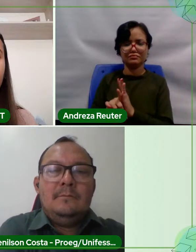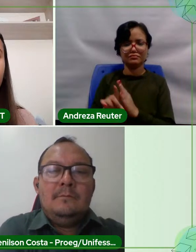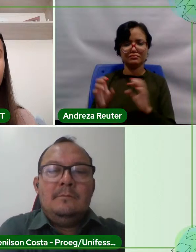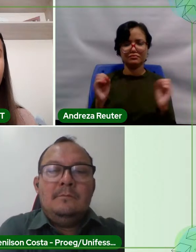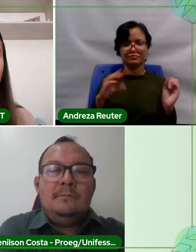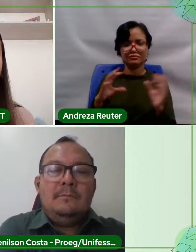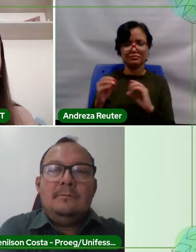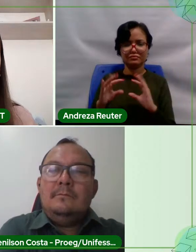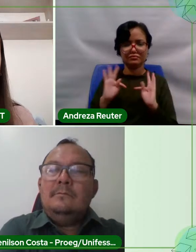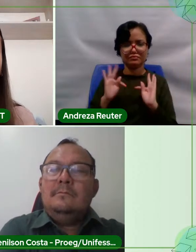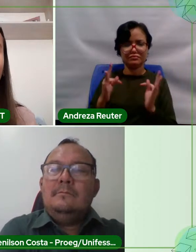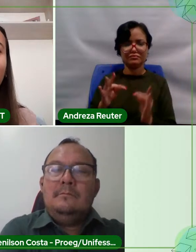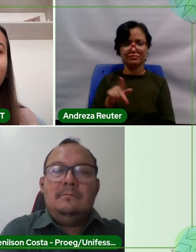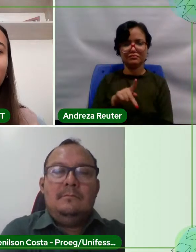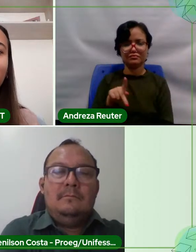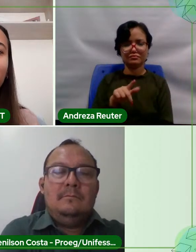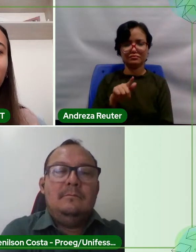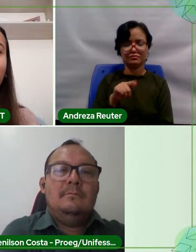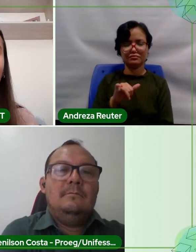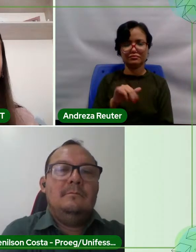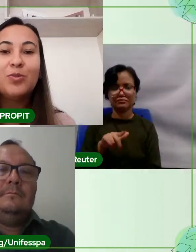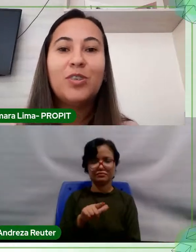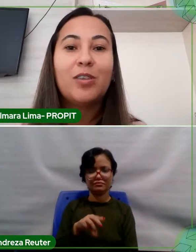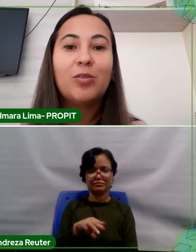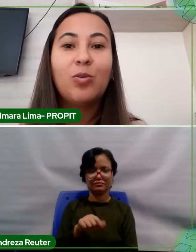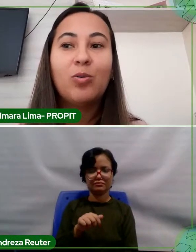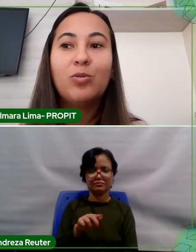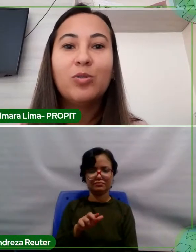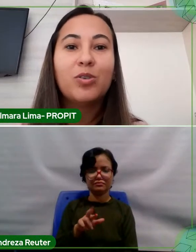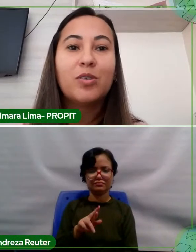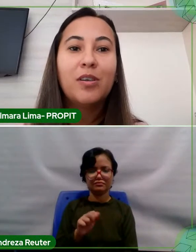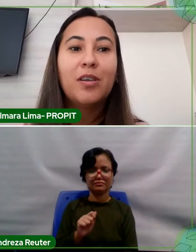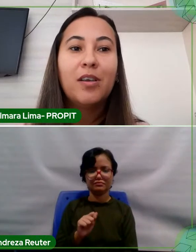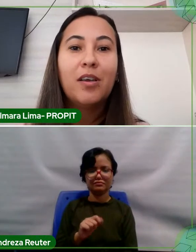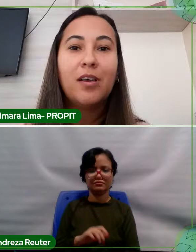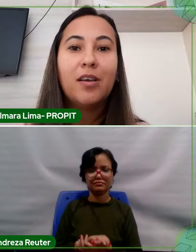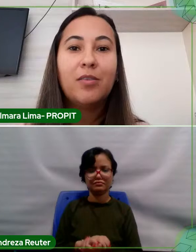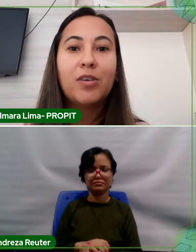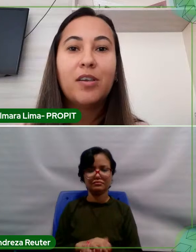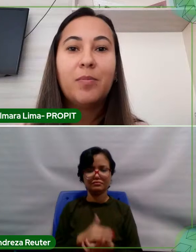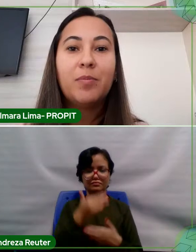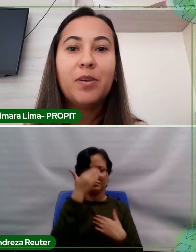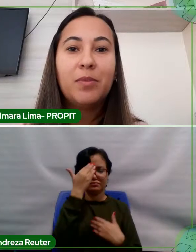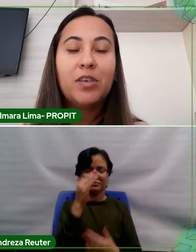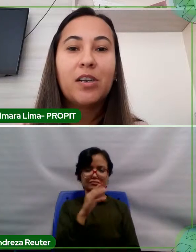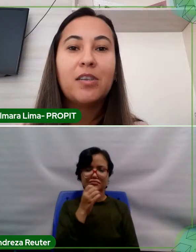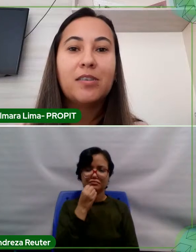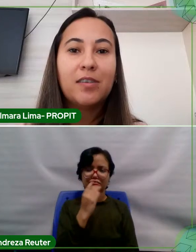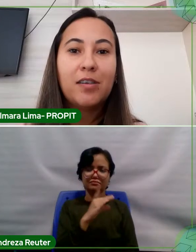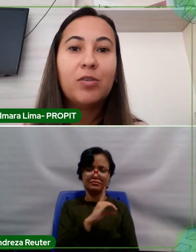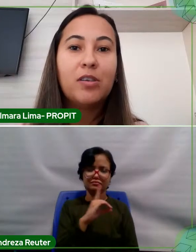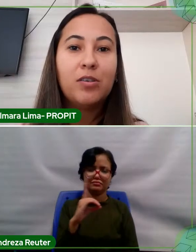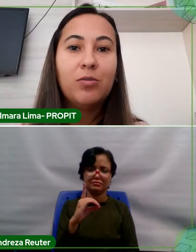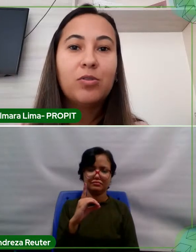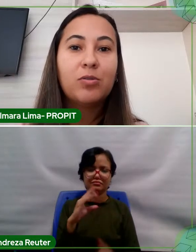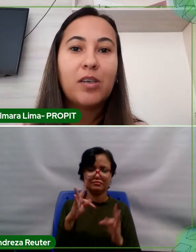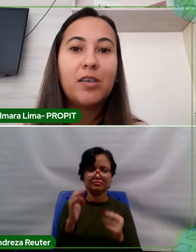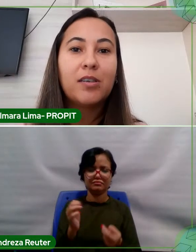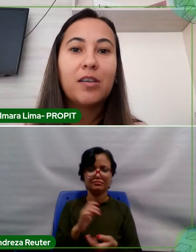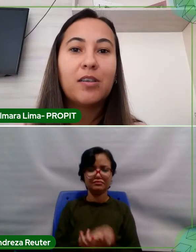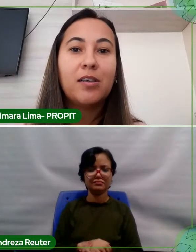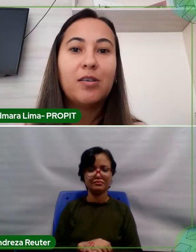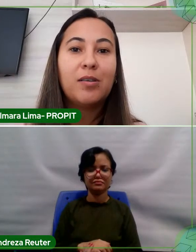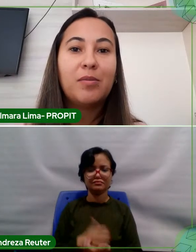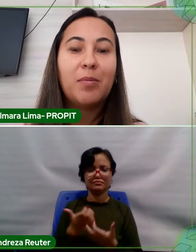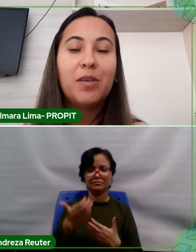Feio. Obrigada, Gil. Bom dia a todos. Eu queria, primeiramente, agradecer ao Denilson,